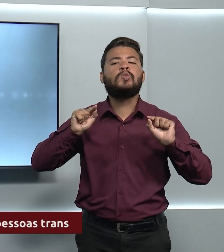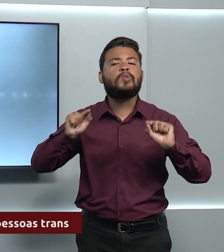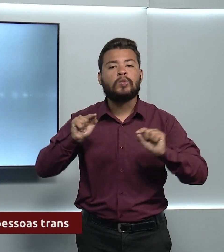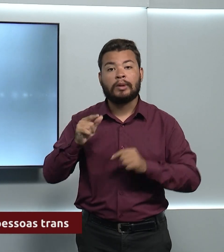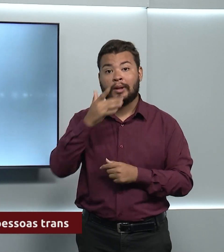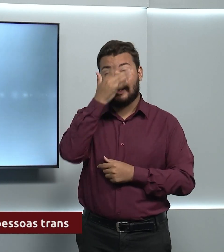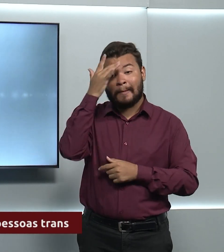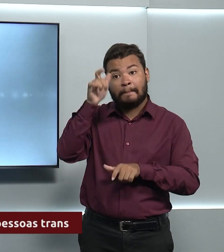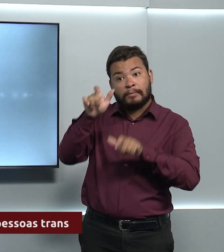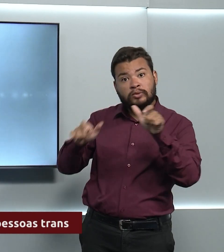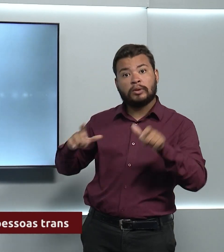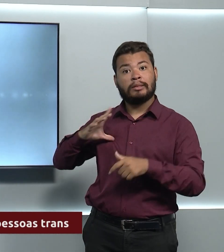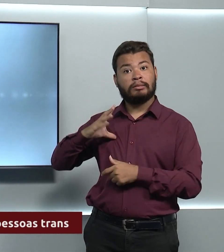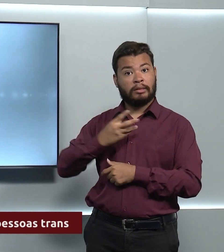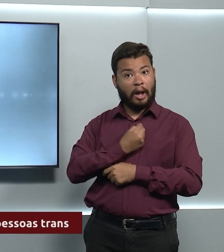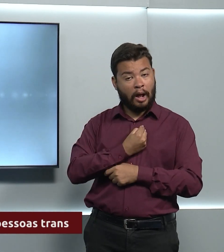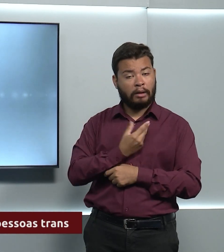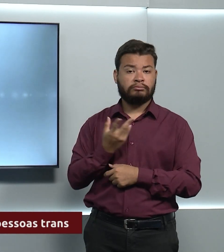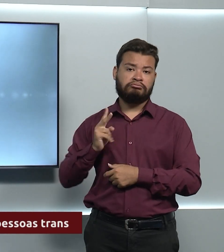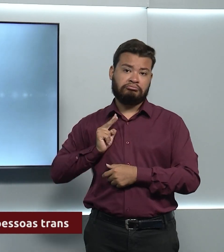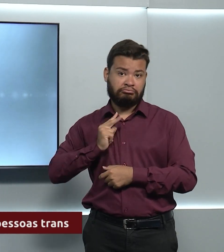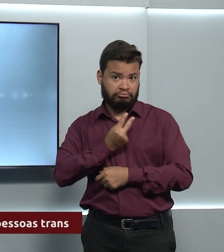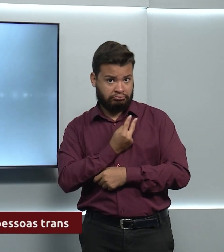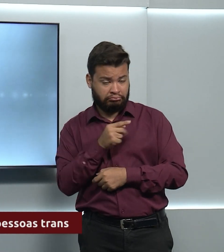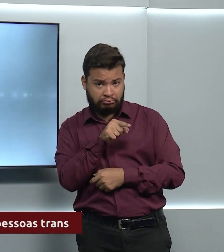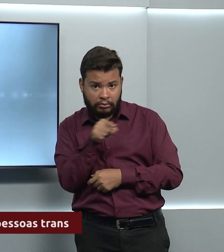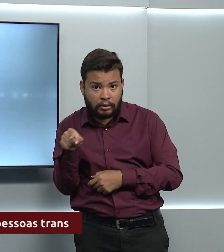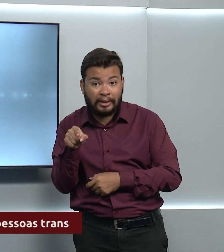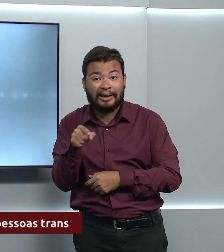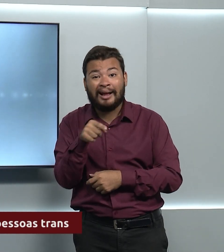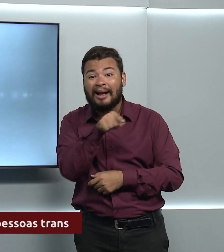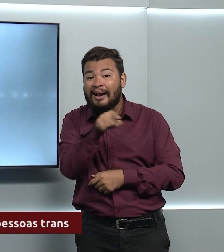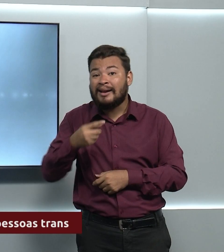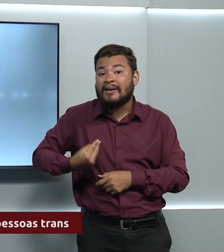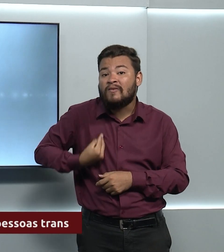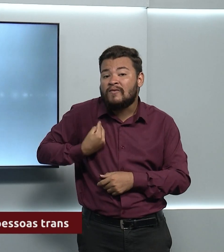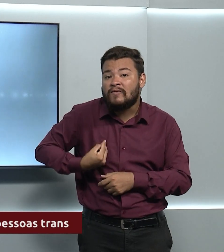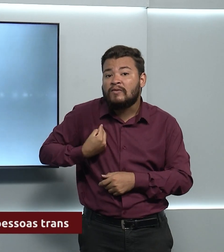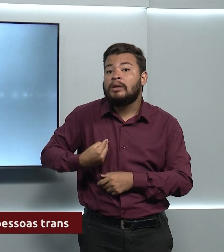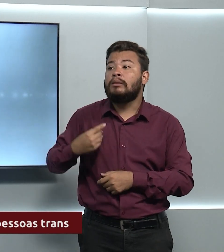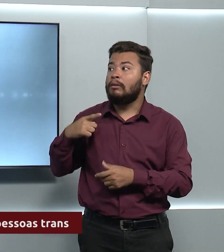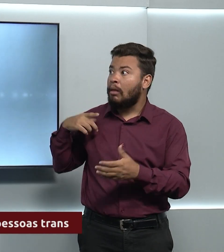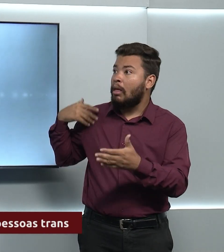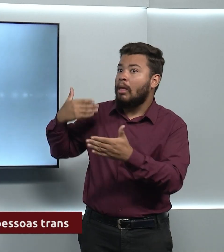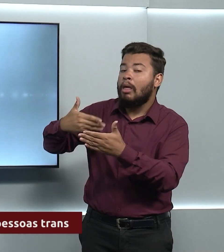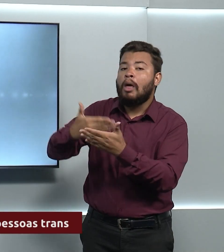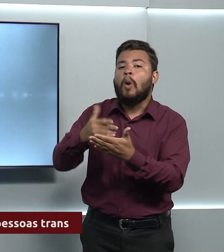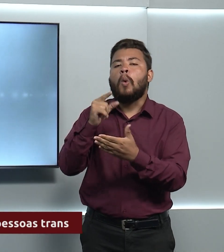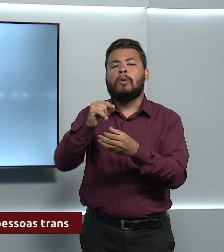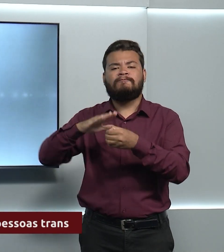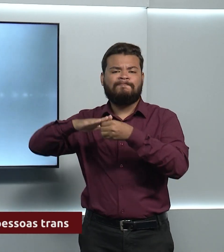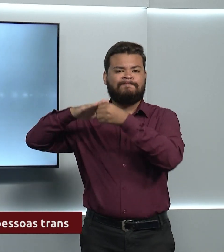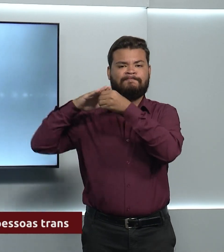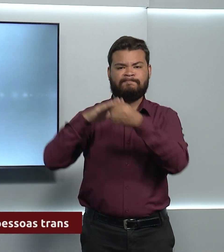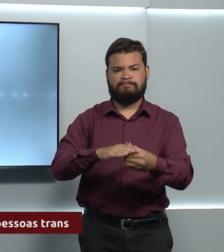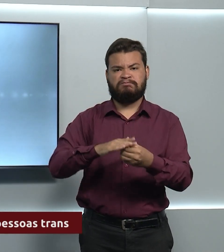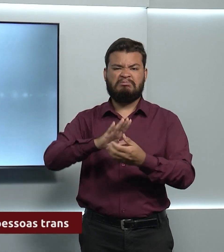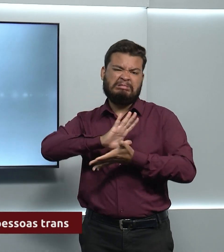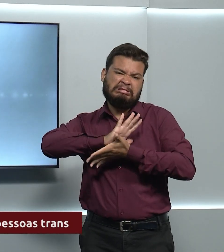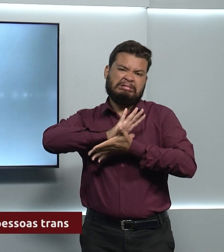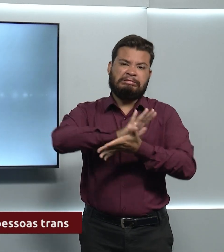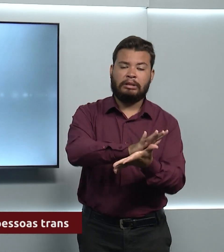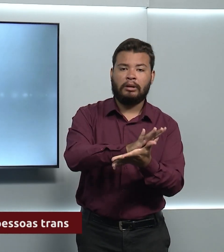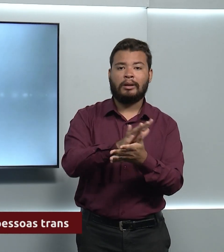trans travesti são pessoas que experimentam situações de discriminação e de exclusão